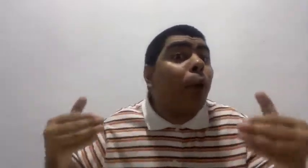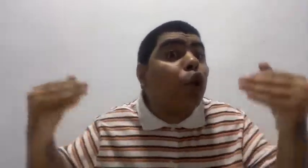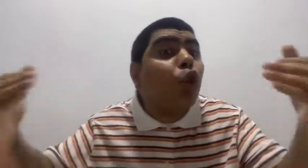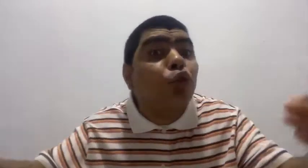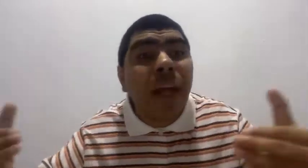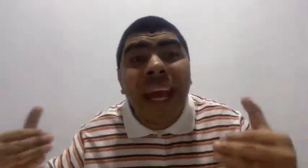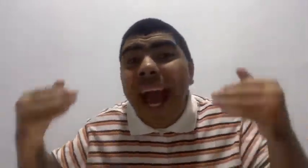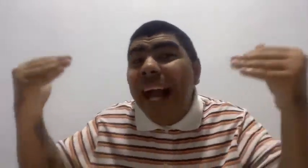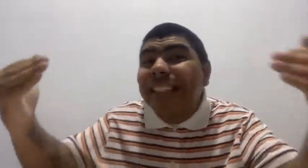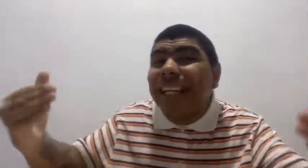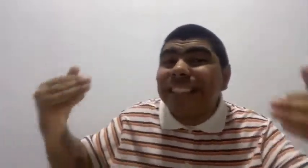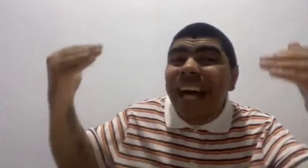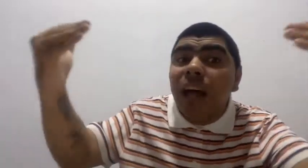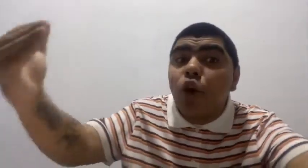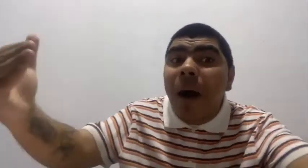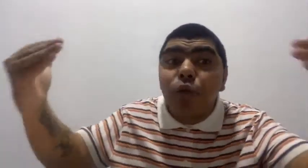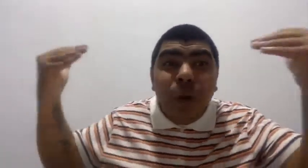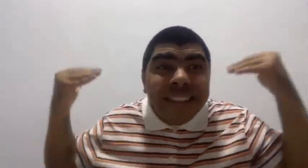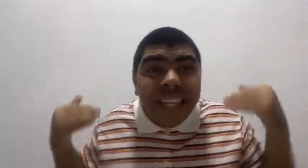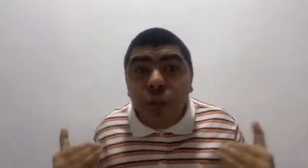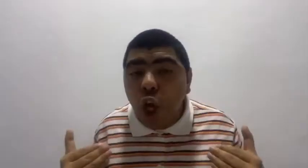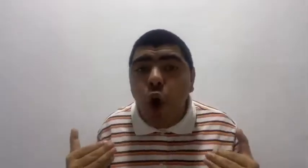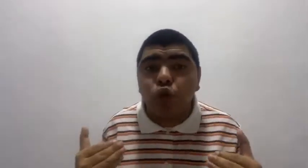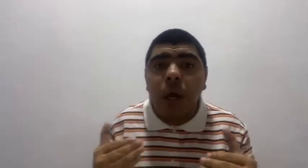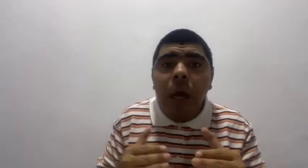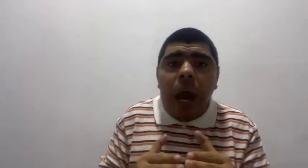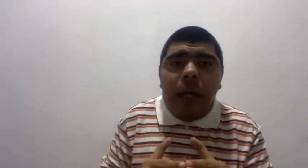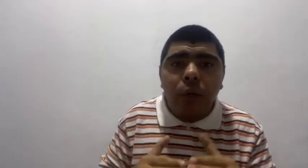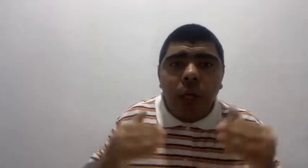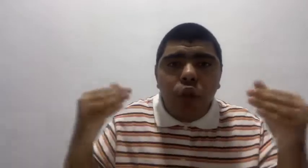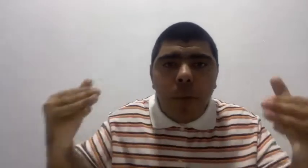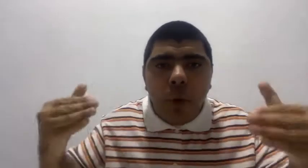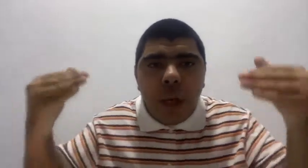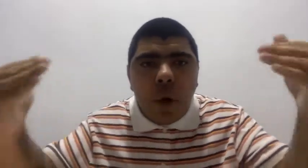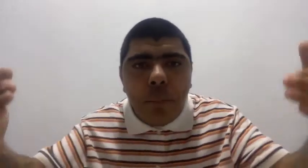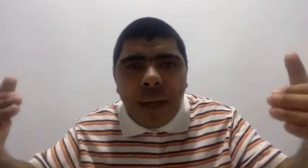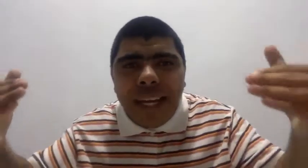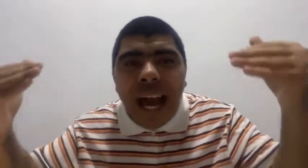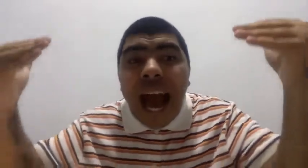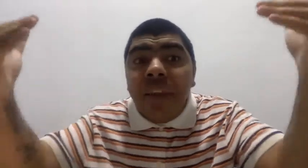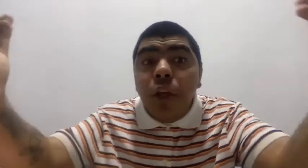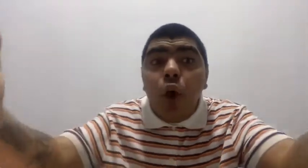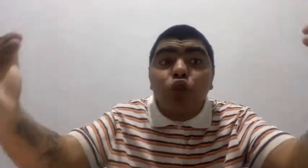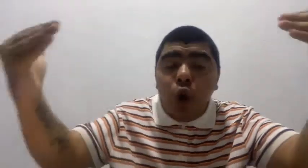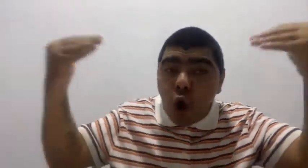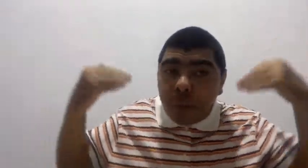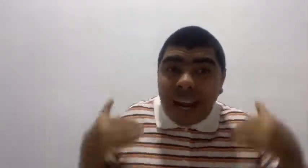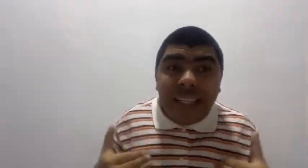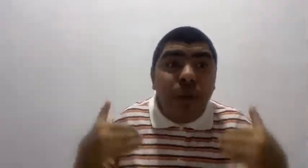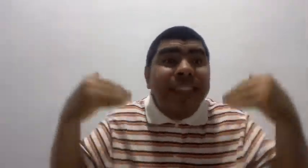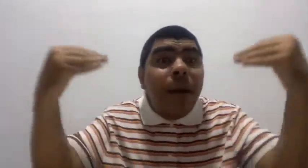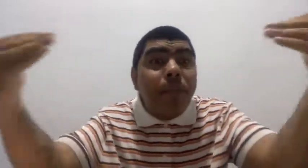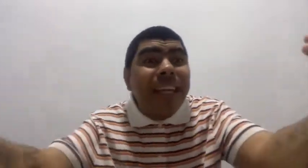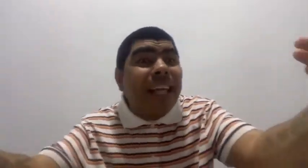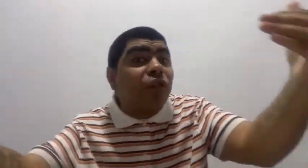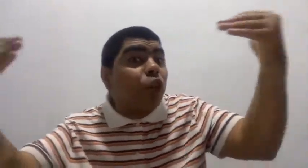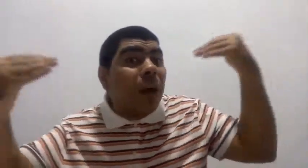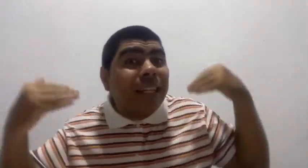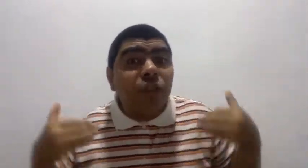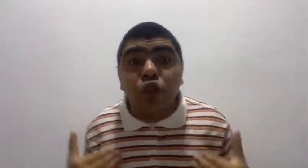porque usted ha alcanzado madurez en Dios. Aleluya. No podemos ver a Dios obrar en nuestras vidas si no